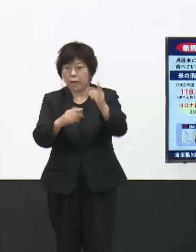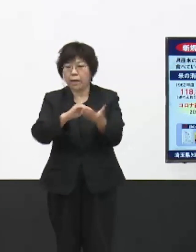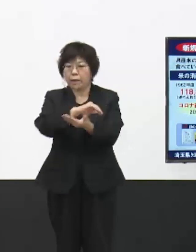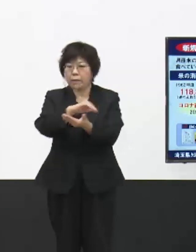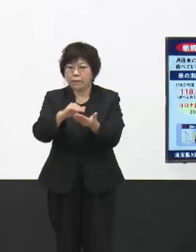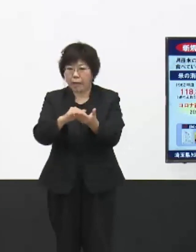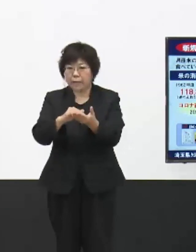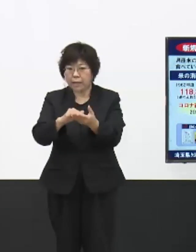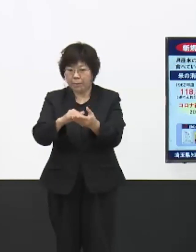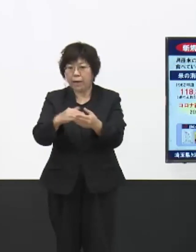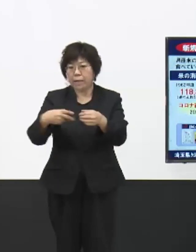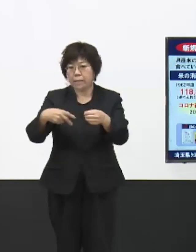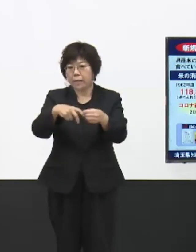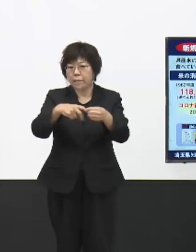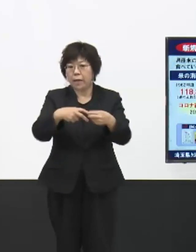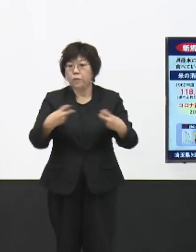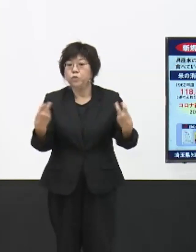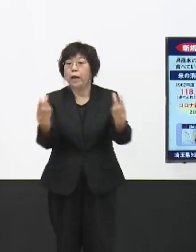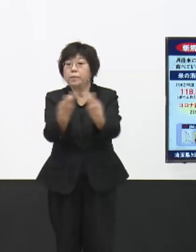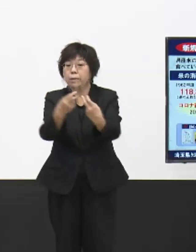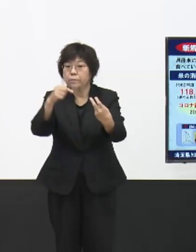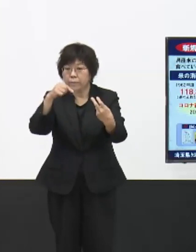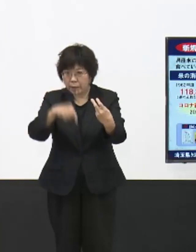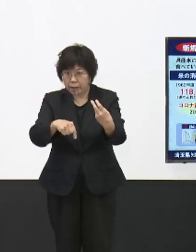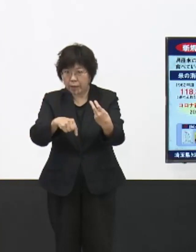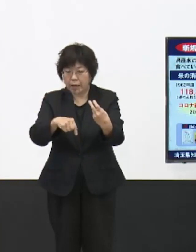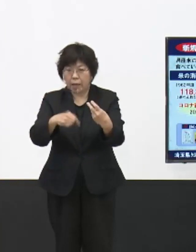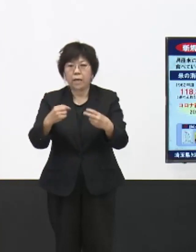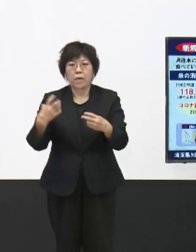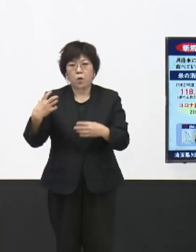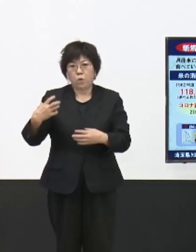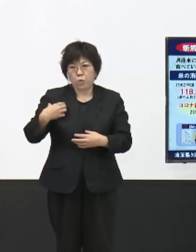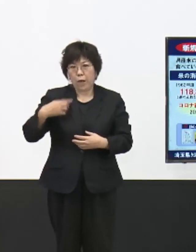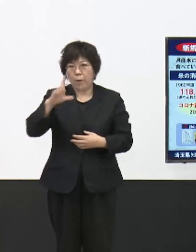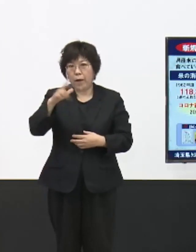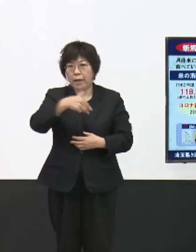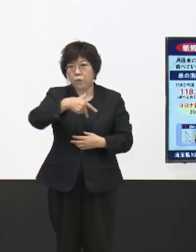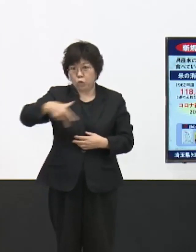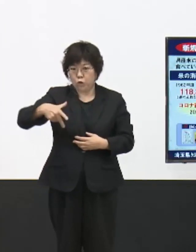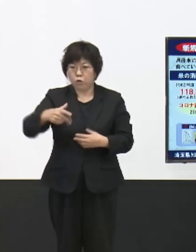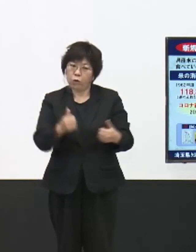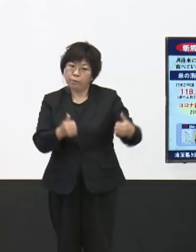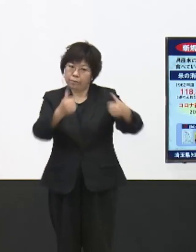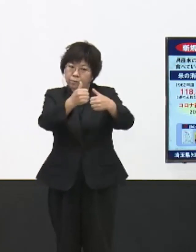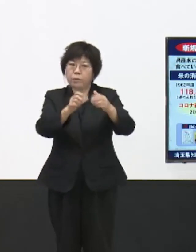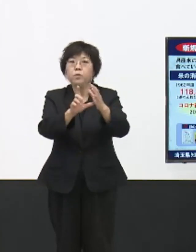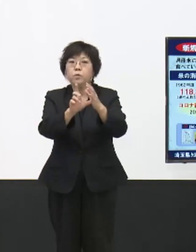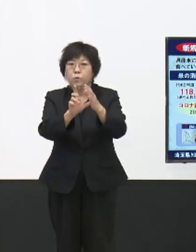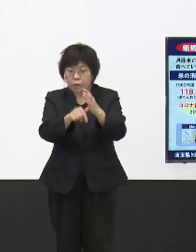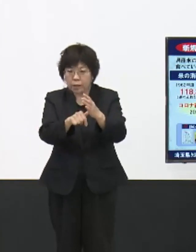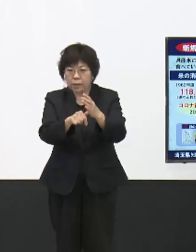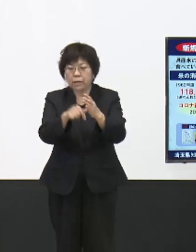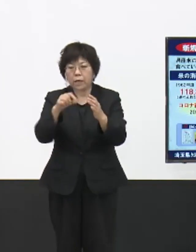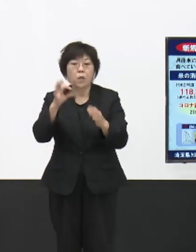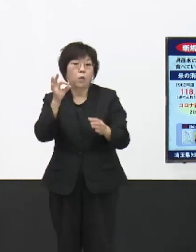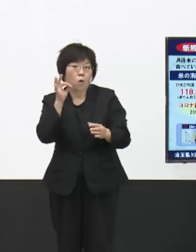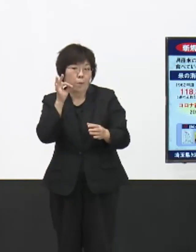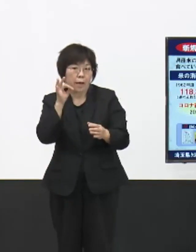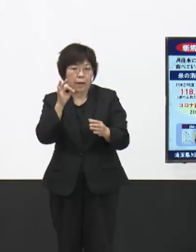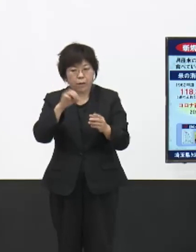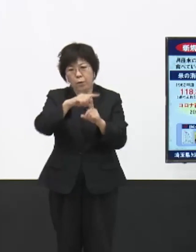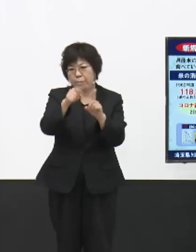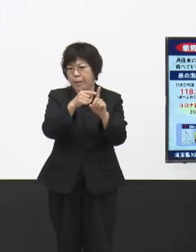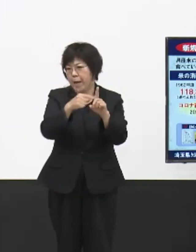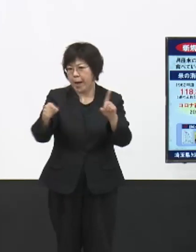で開催する浦和レッズさんにおいて、県産米の PR を行うことにいた